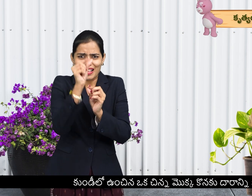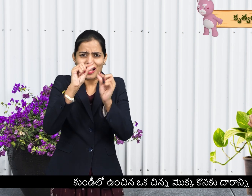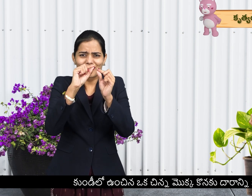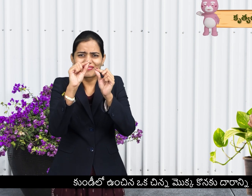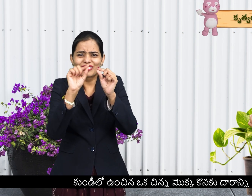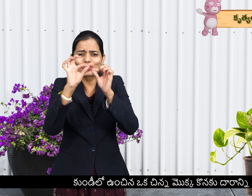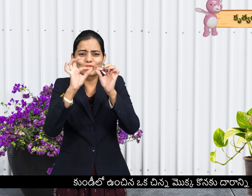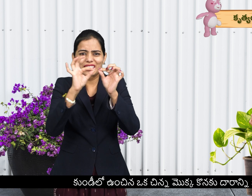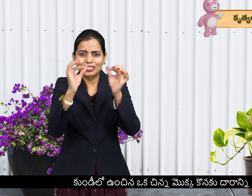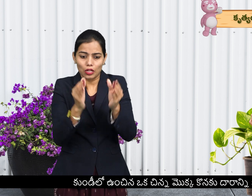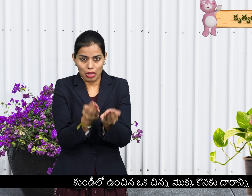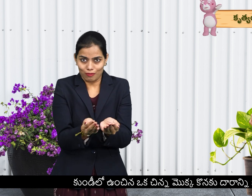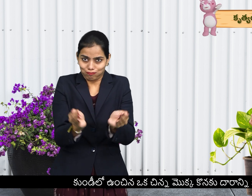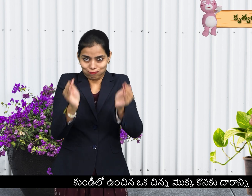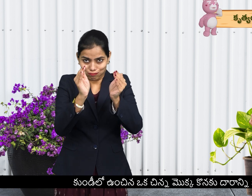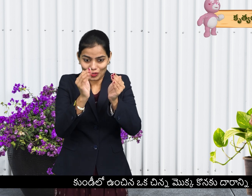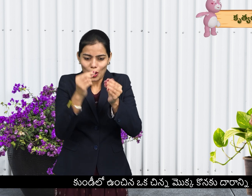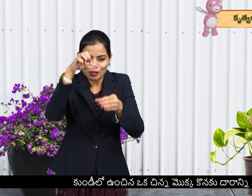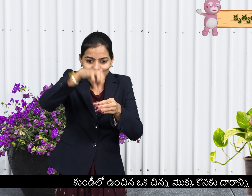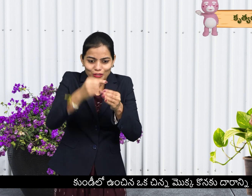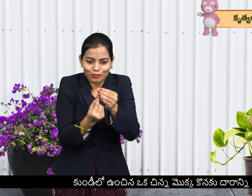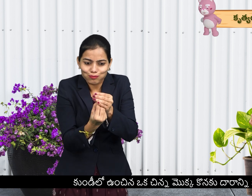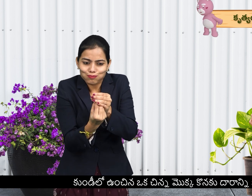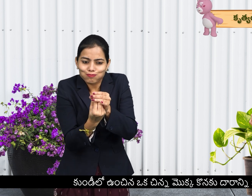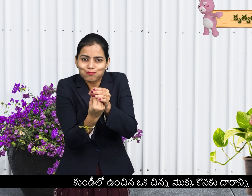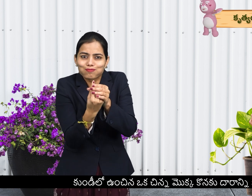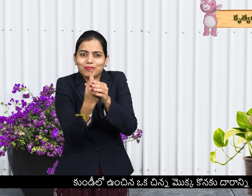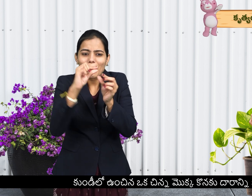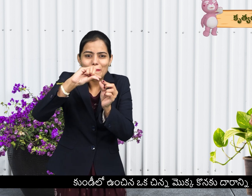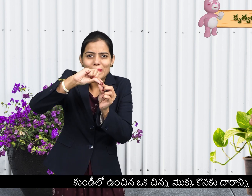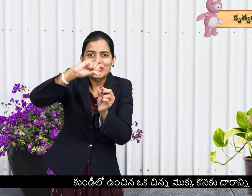కుండీలో ఉంచిన ఒక చిన్న మొక్క కొనకు దారాన్ని కట్టండి.